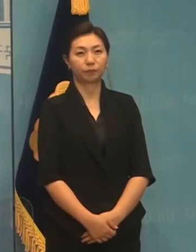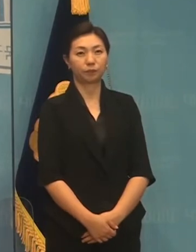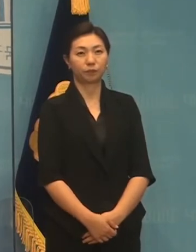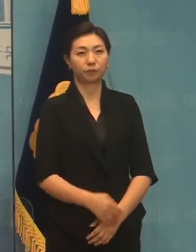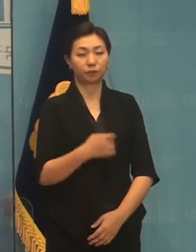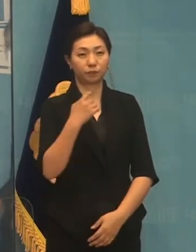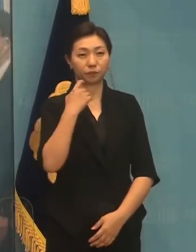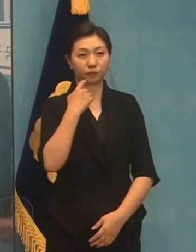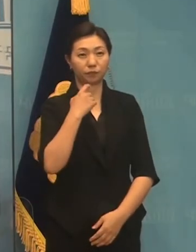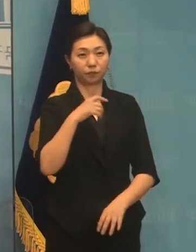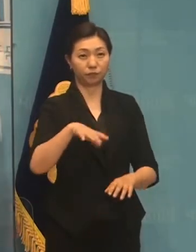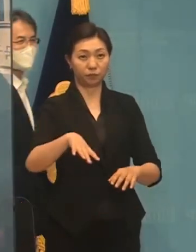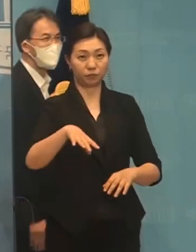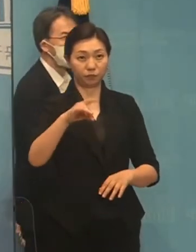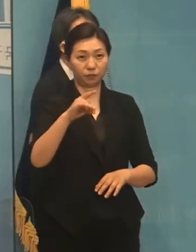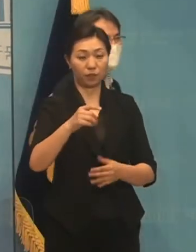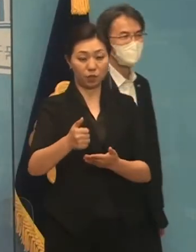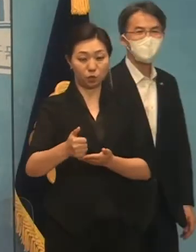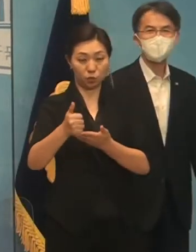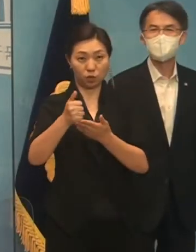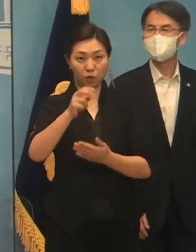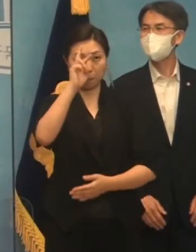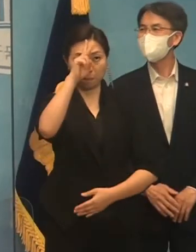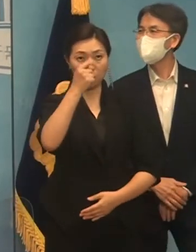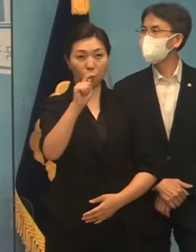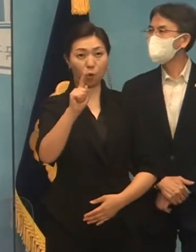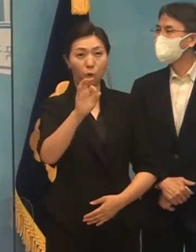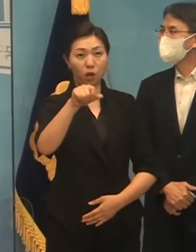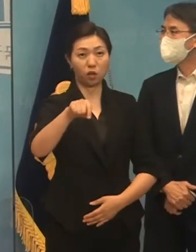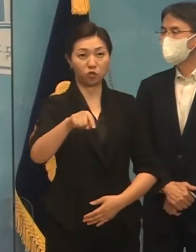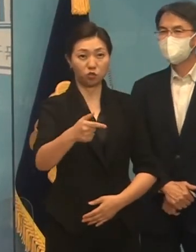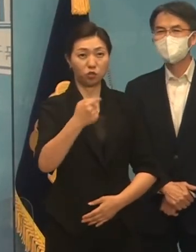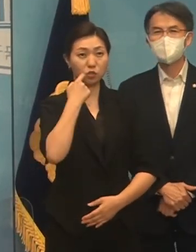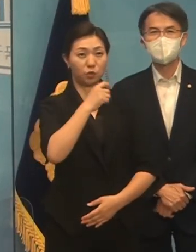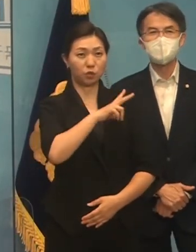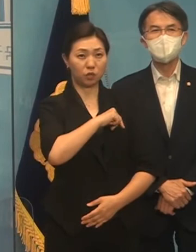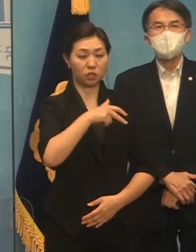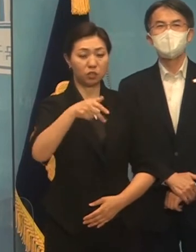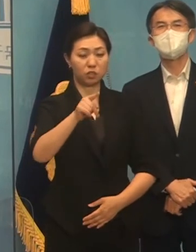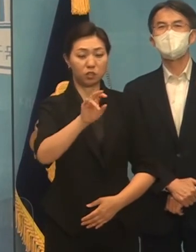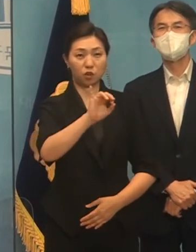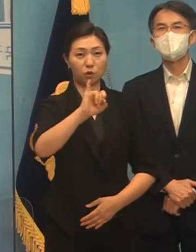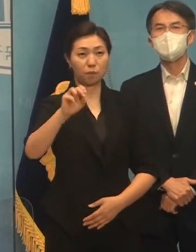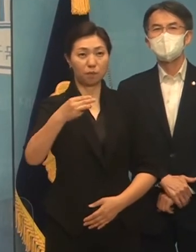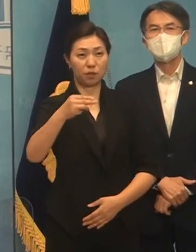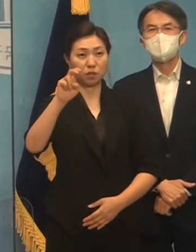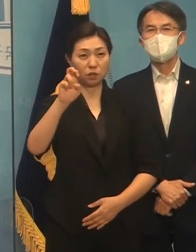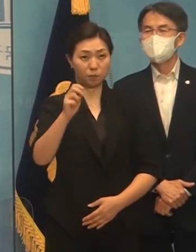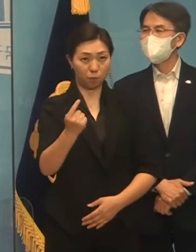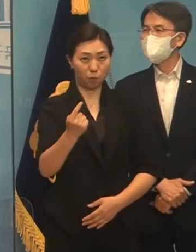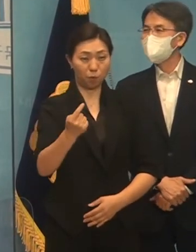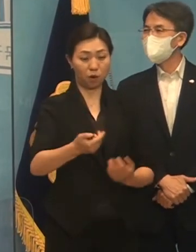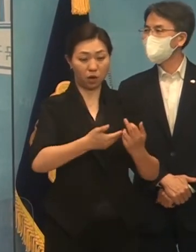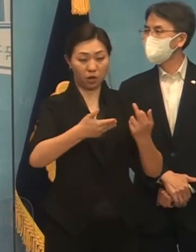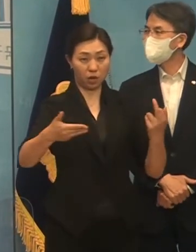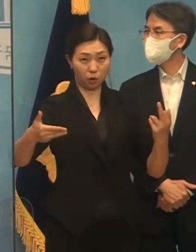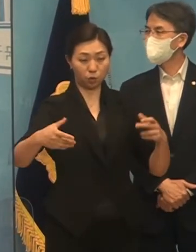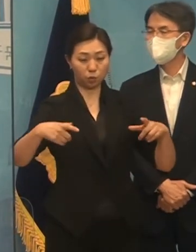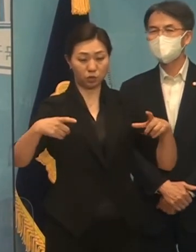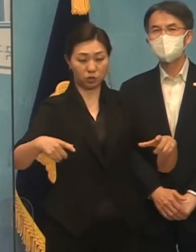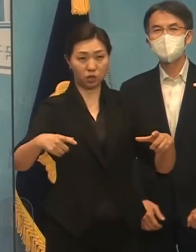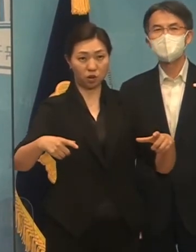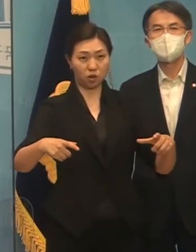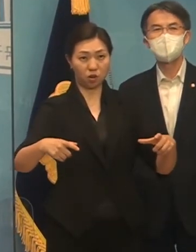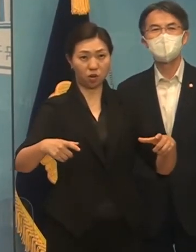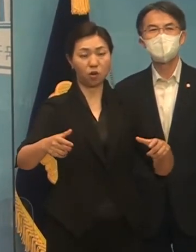의원님, 우선 존경하는 박광훈 의원님, 또 정필모 의원님, 우리 강원도 도당위원장이신